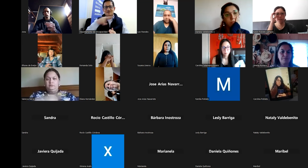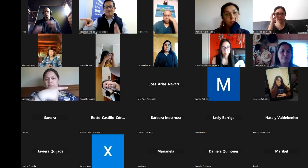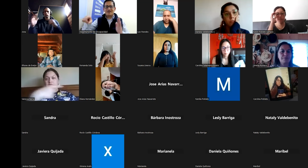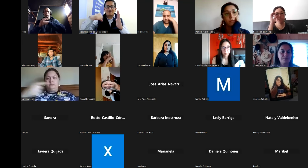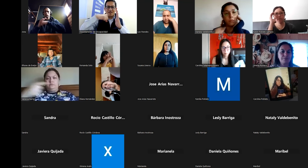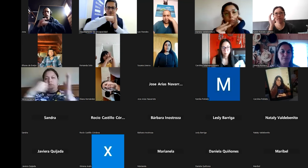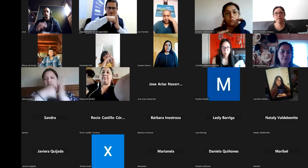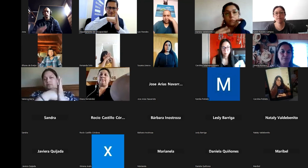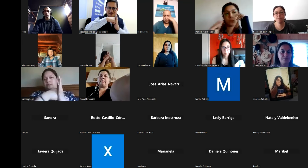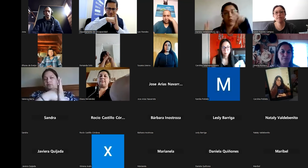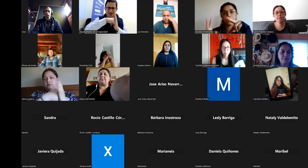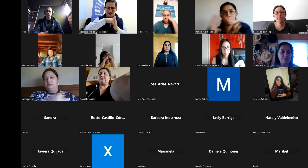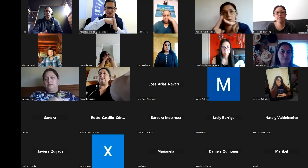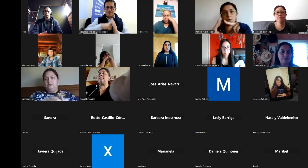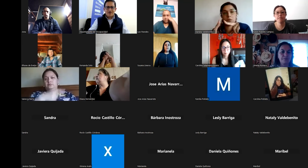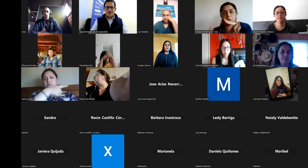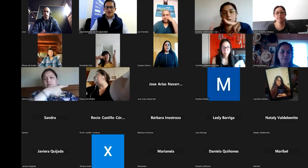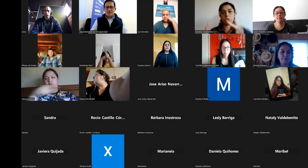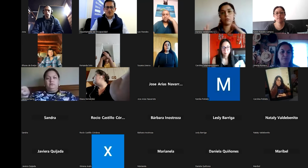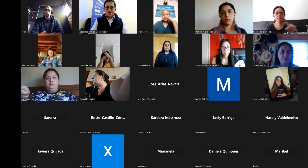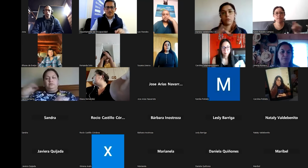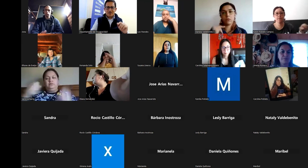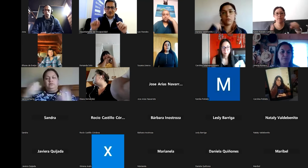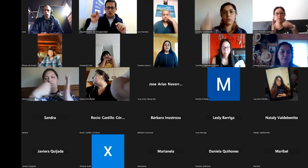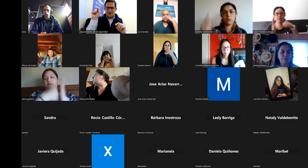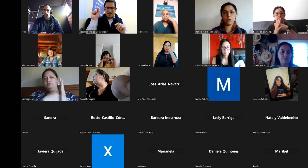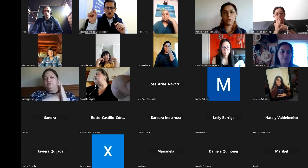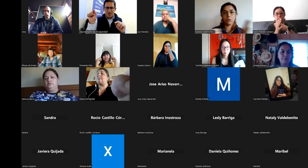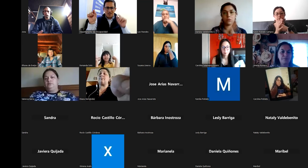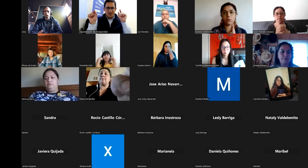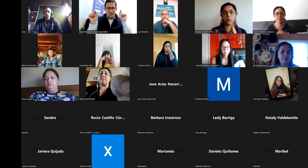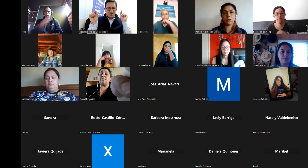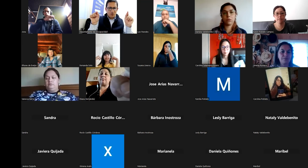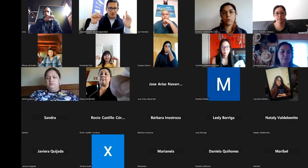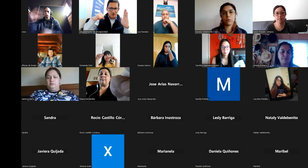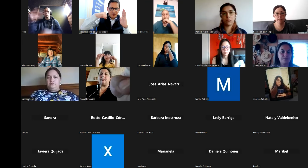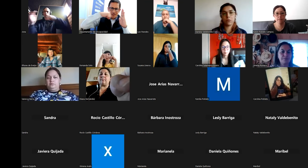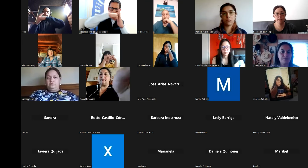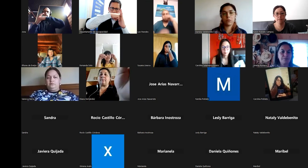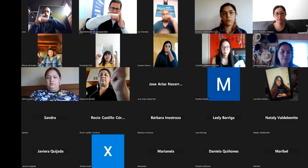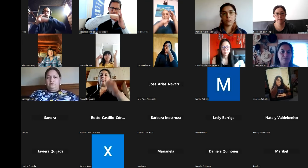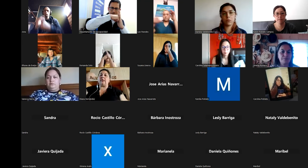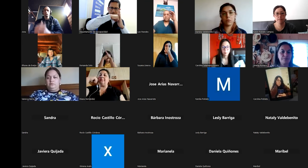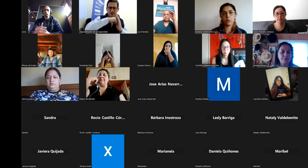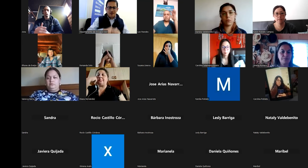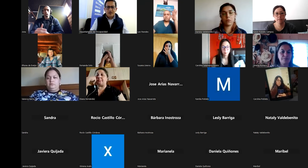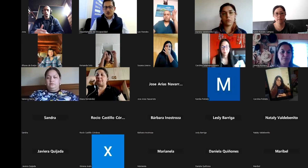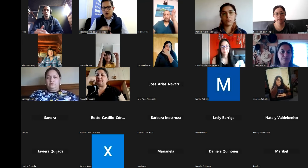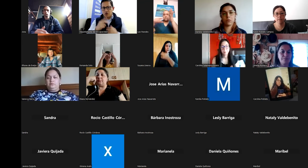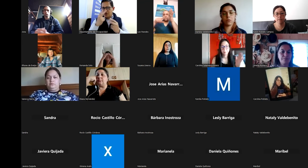Fin de semana. Eso. Porque comienza el lunes y termina en el domingo, entonces el tope está ahí. Todo esto es